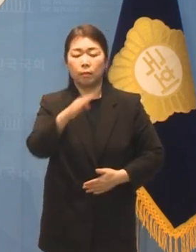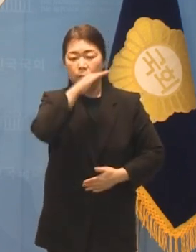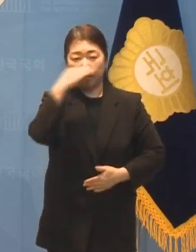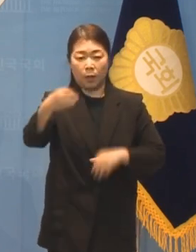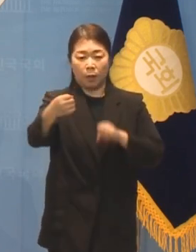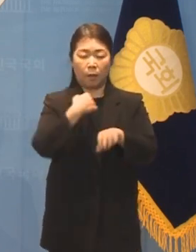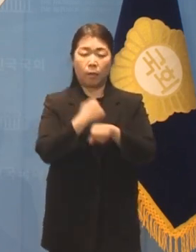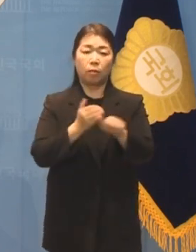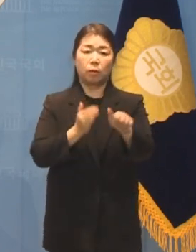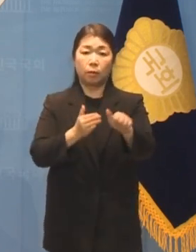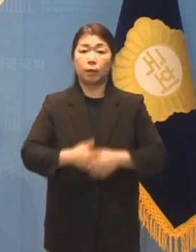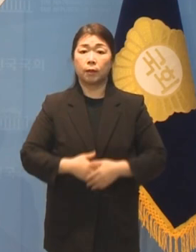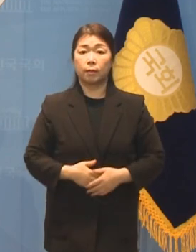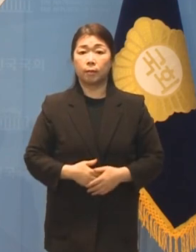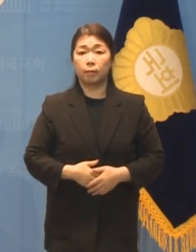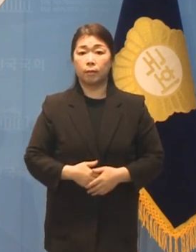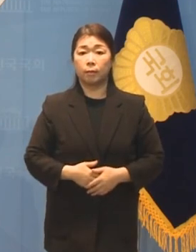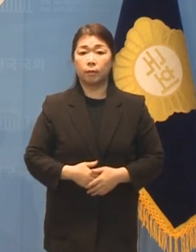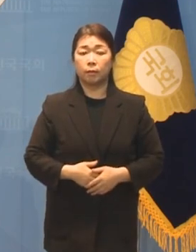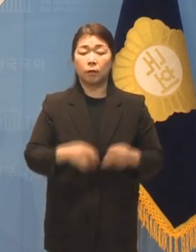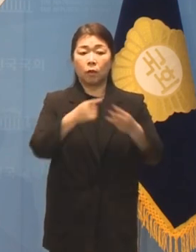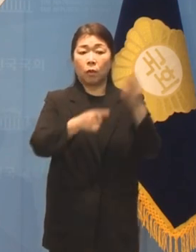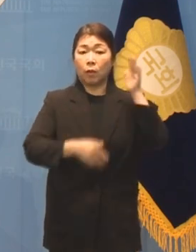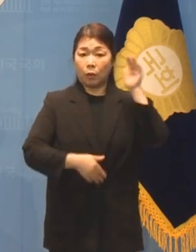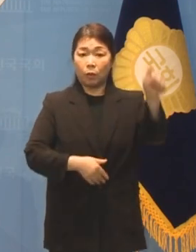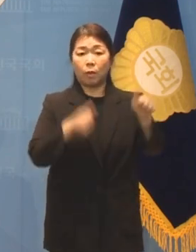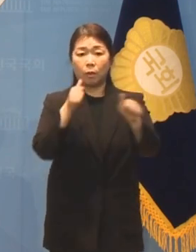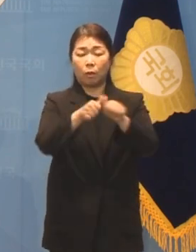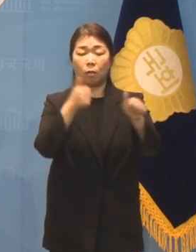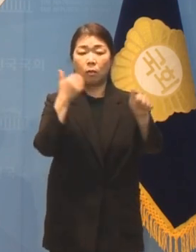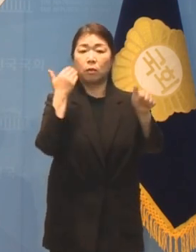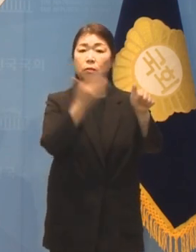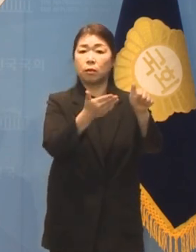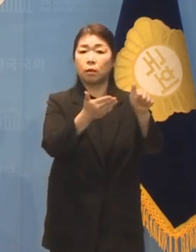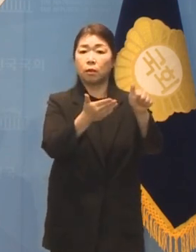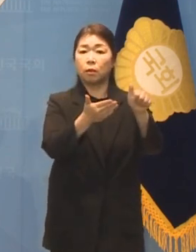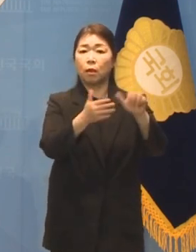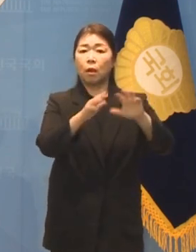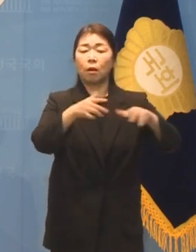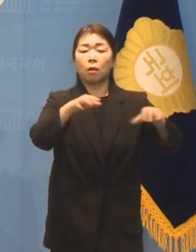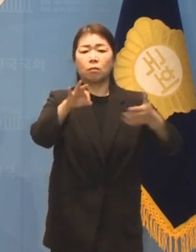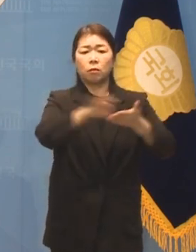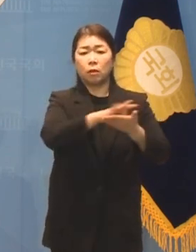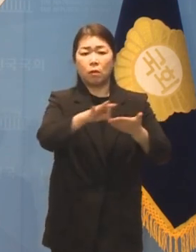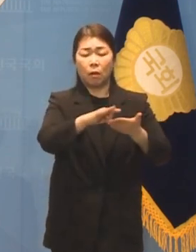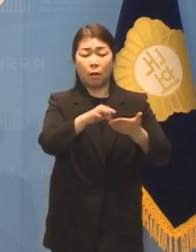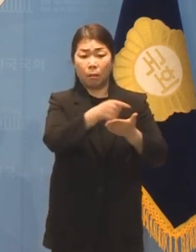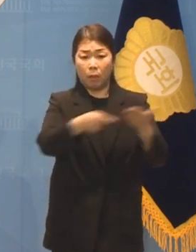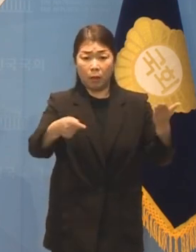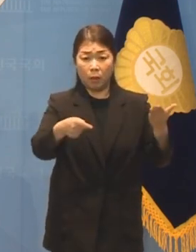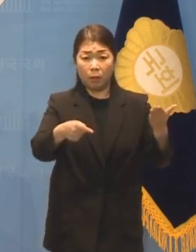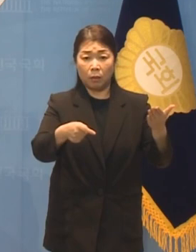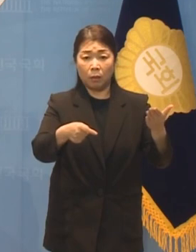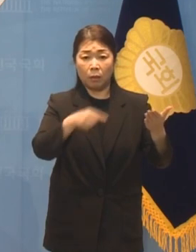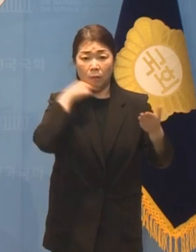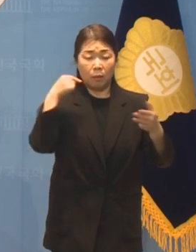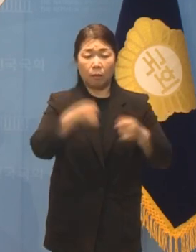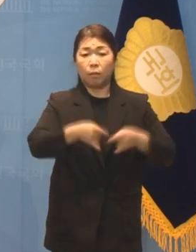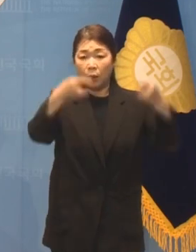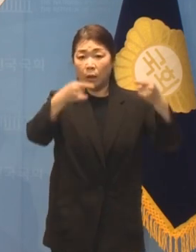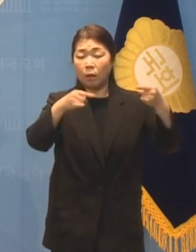답하십시오. 윤석열 대통령에게 경고합니다. 국가 재정이 파탄나더라도 총선만 이기면